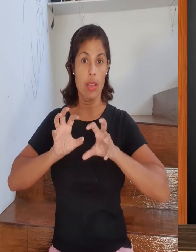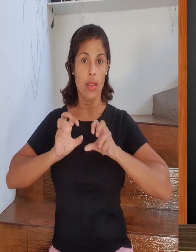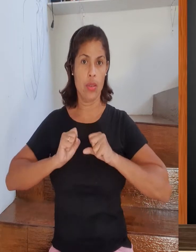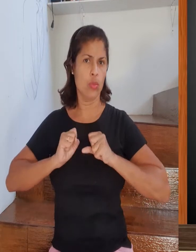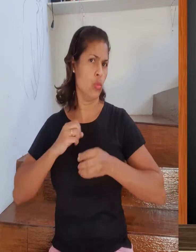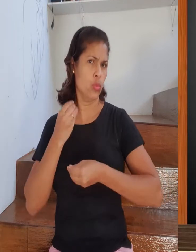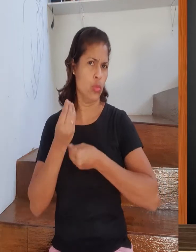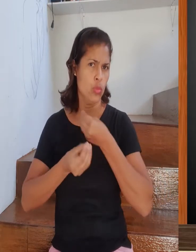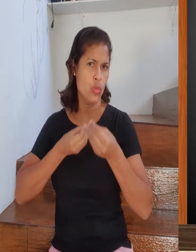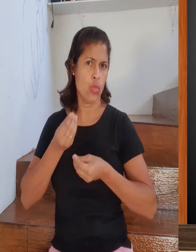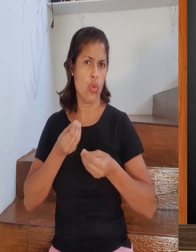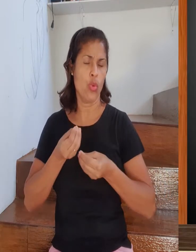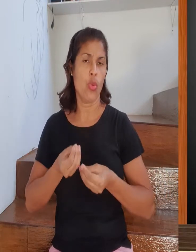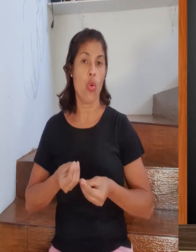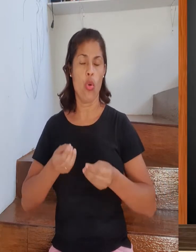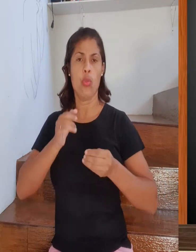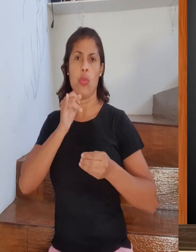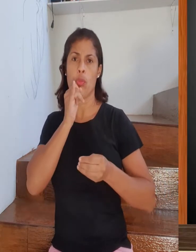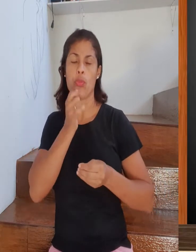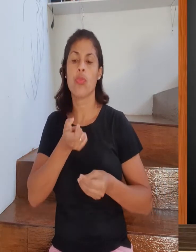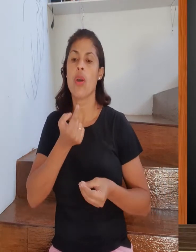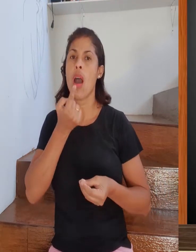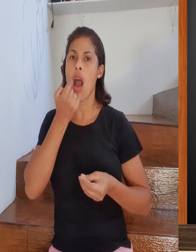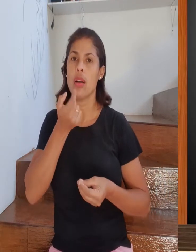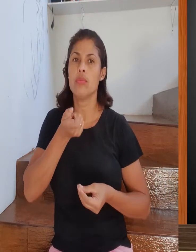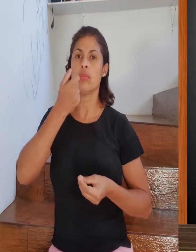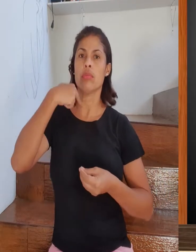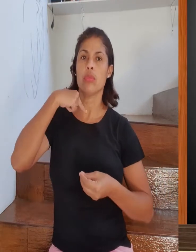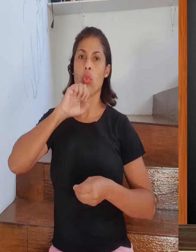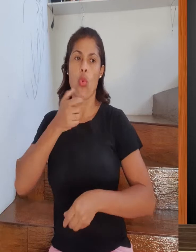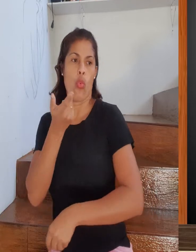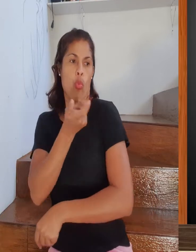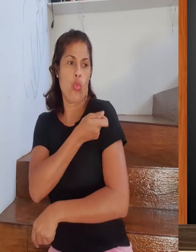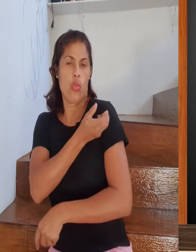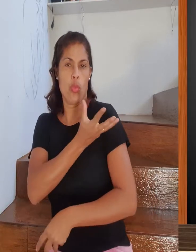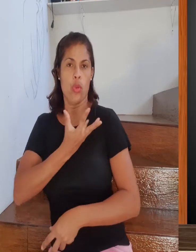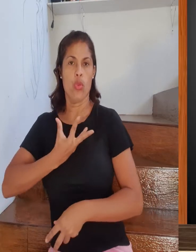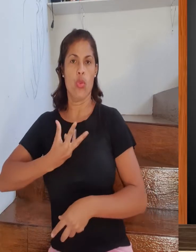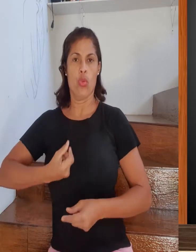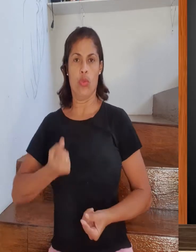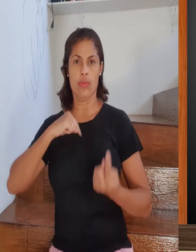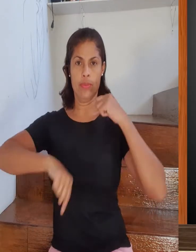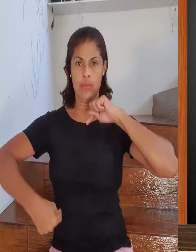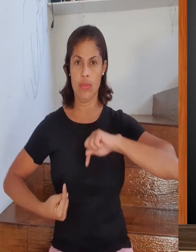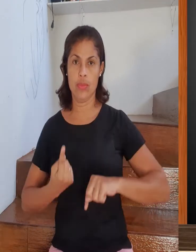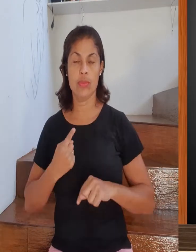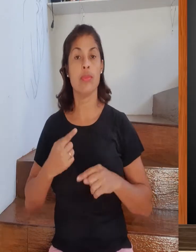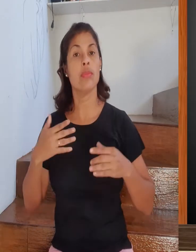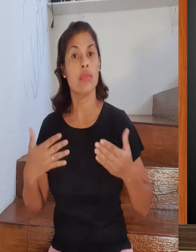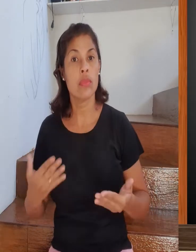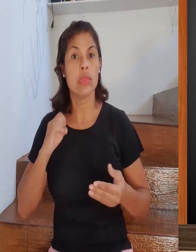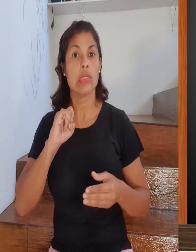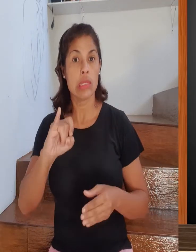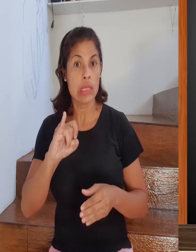A absorção se caracteriza pela passagem da droga do local de administração para a circulação sistêmica.